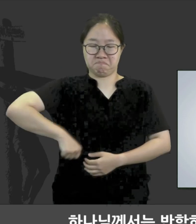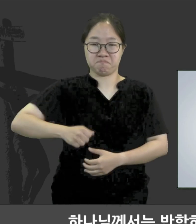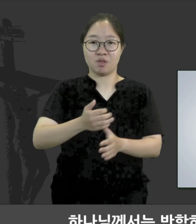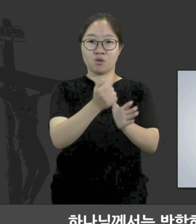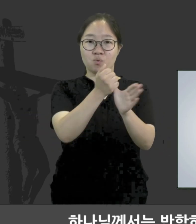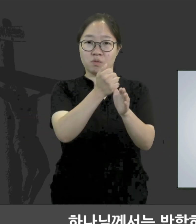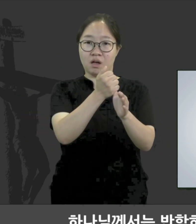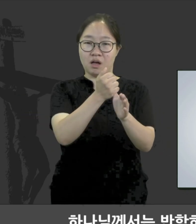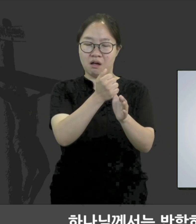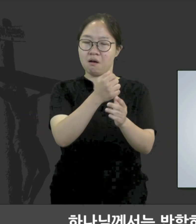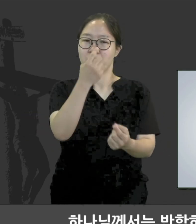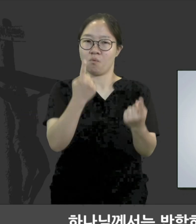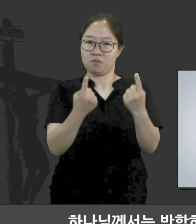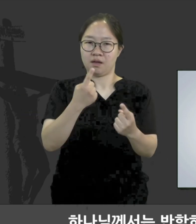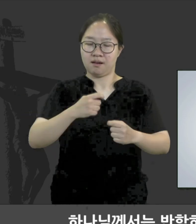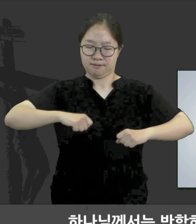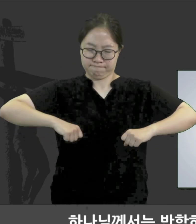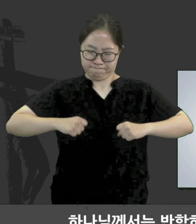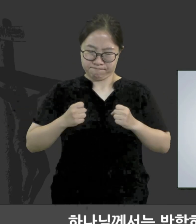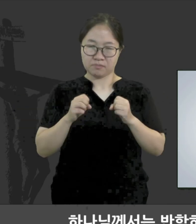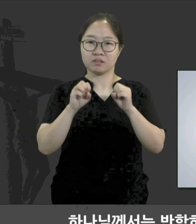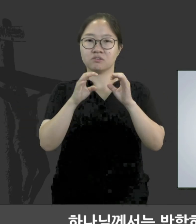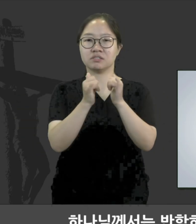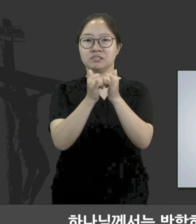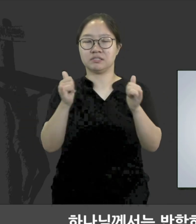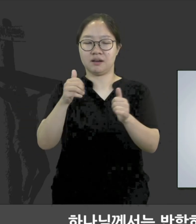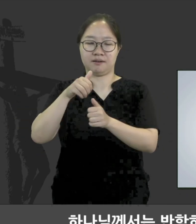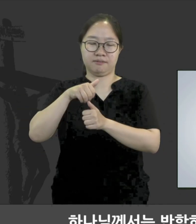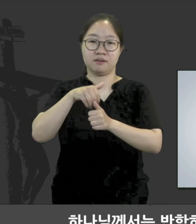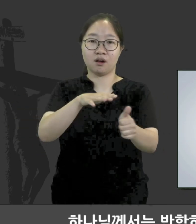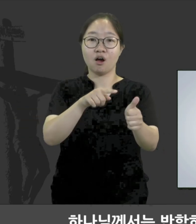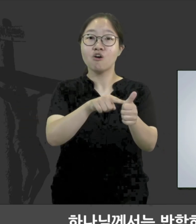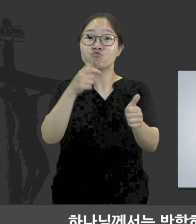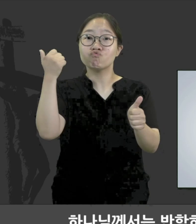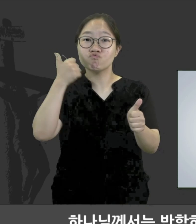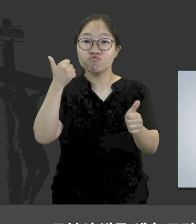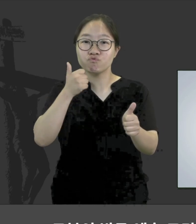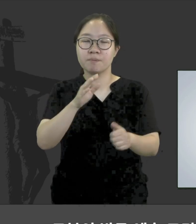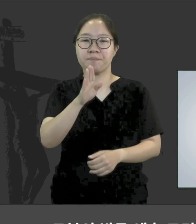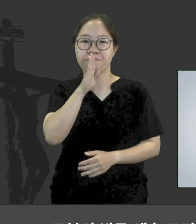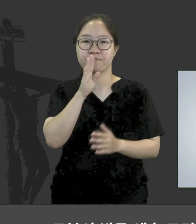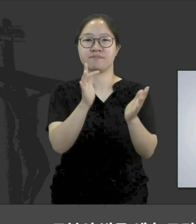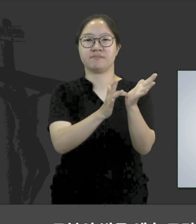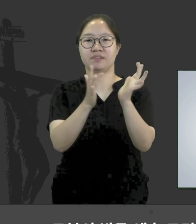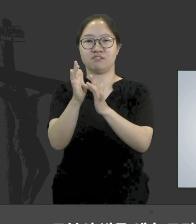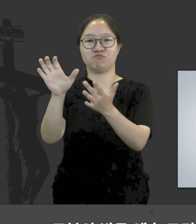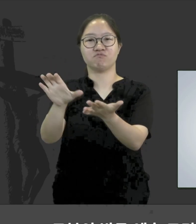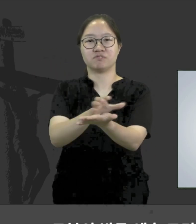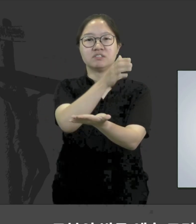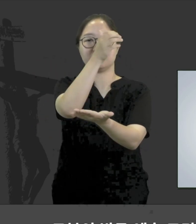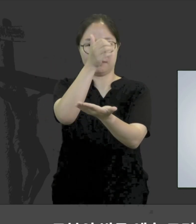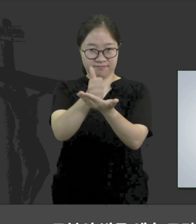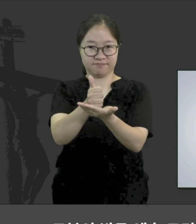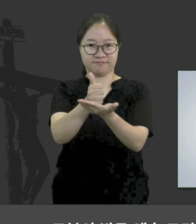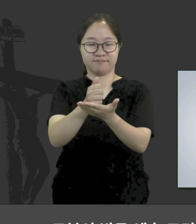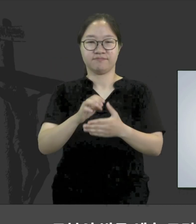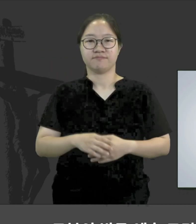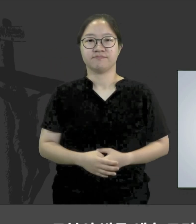반항하는 요나와 다른 순종하는 선지자를 이 땅에 보내주십니다. 그분이 바로 예수